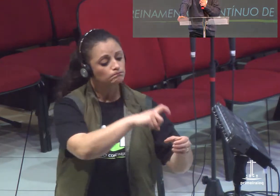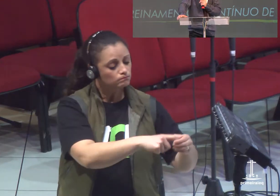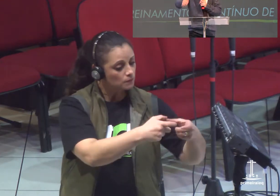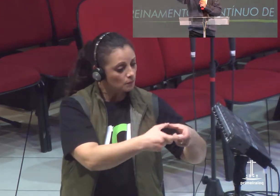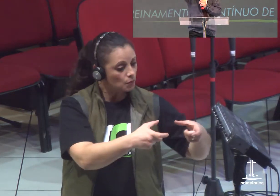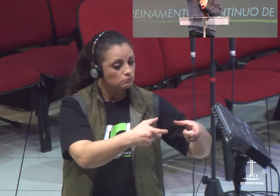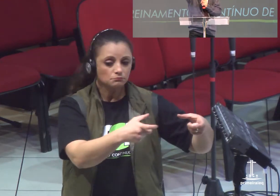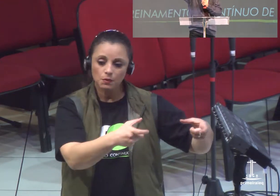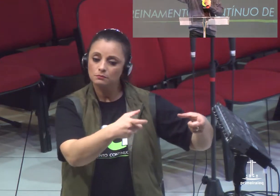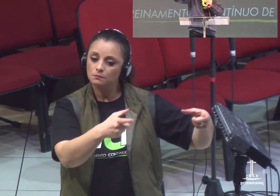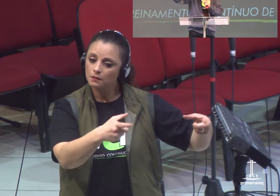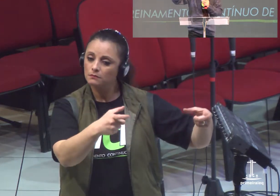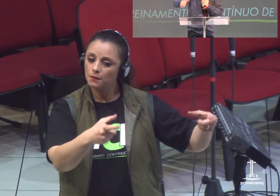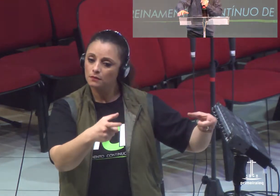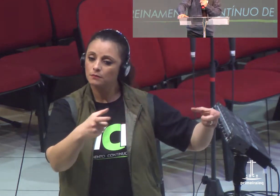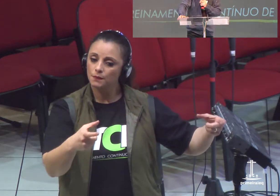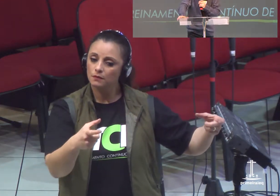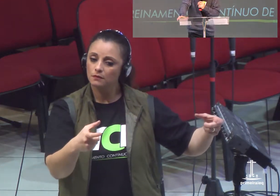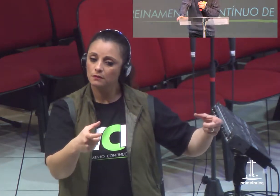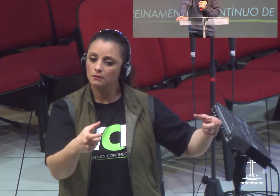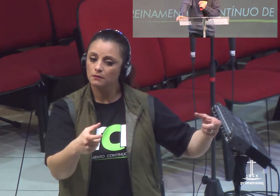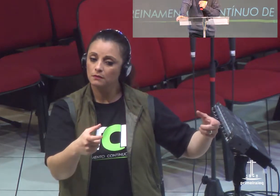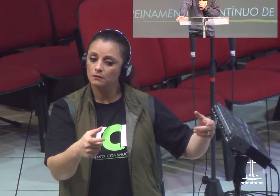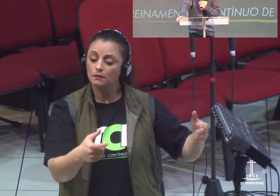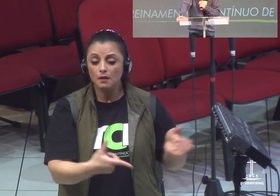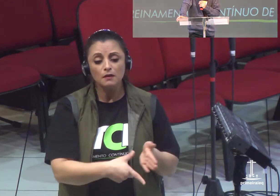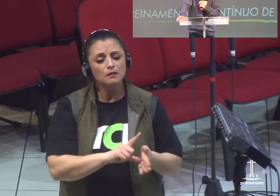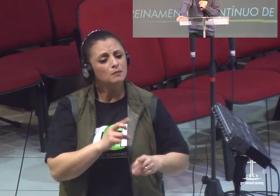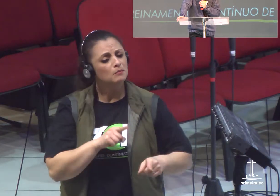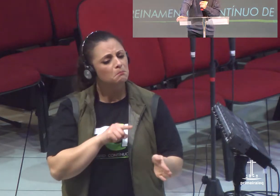E a pergunta colocada lá no início é por quê?